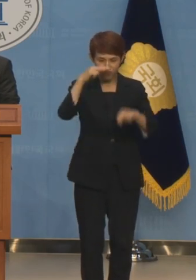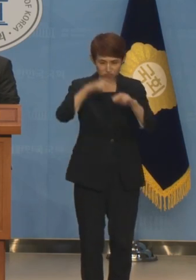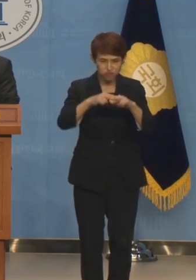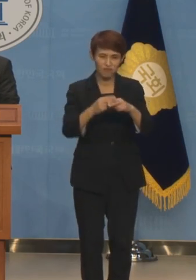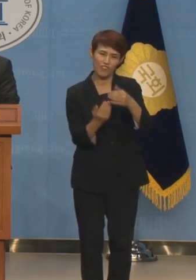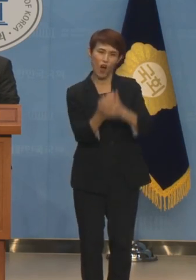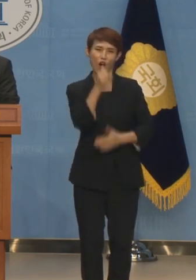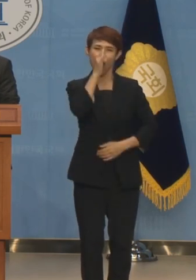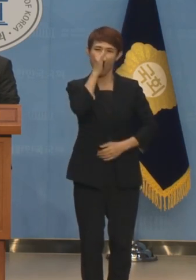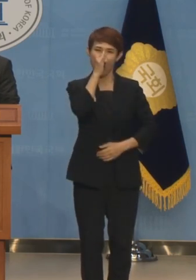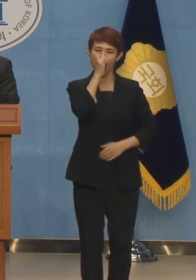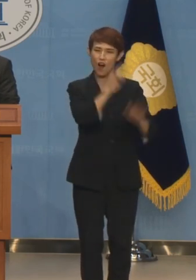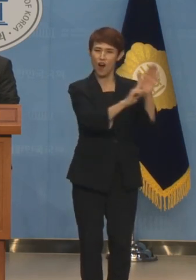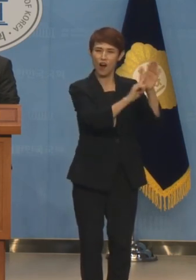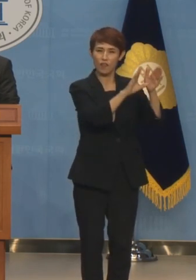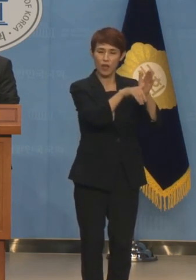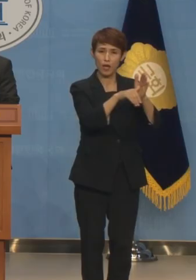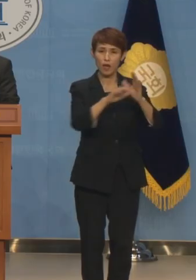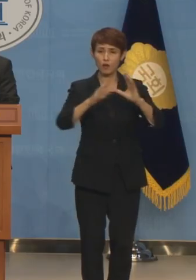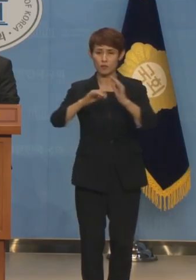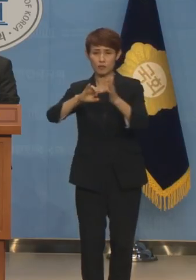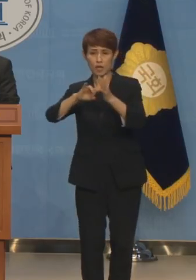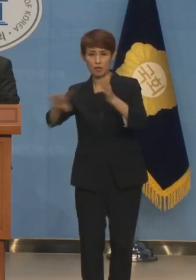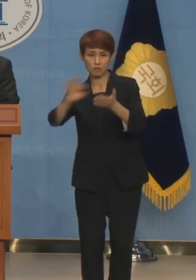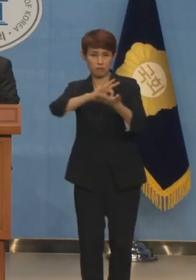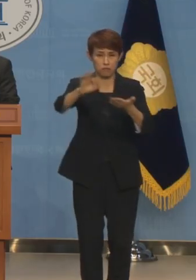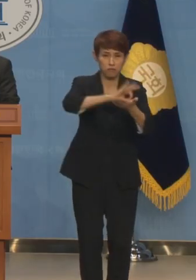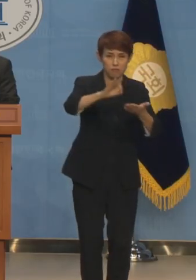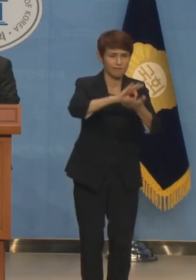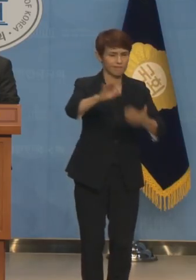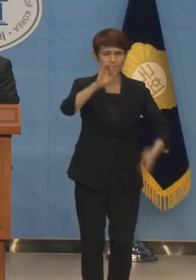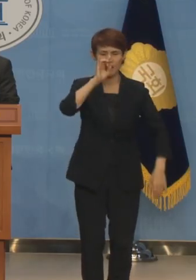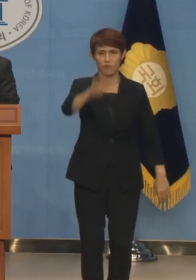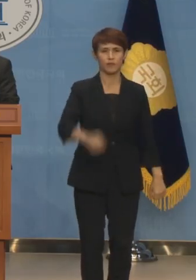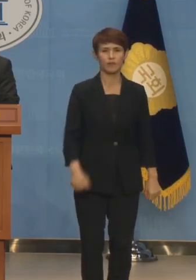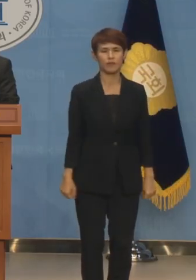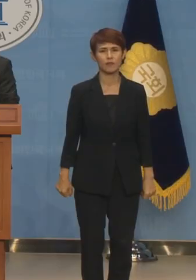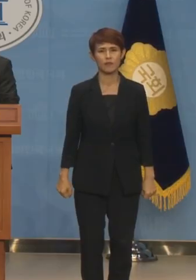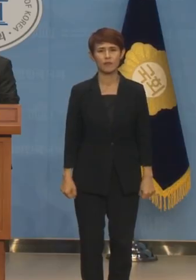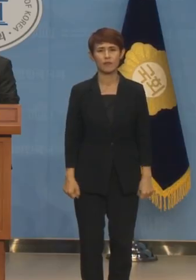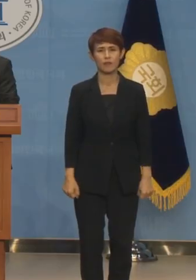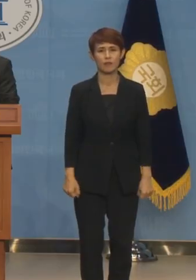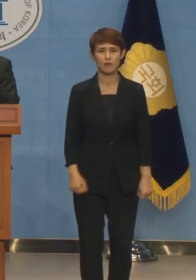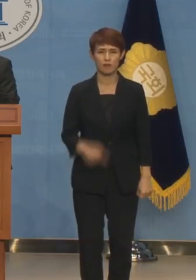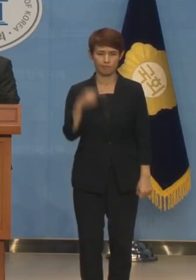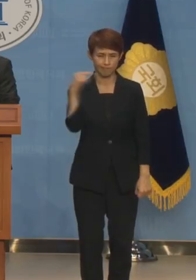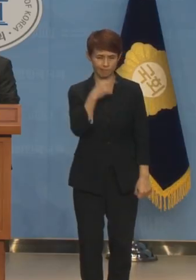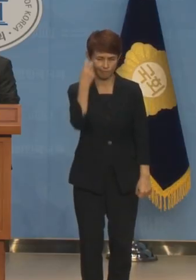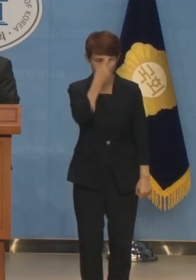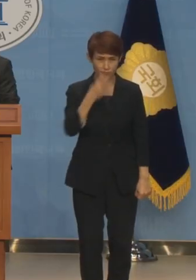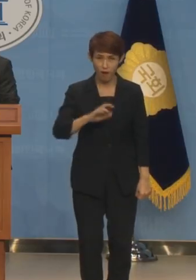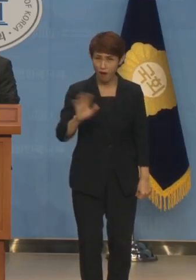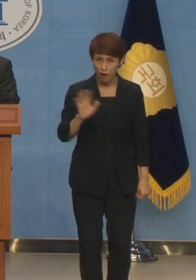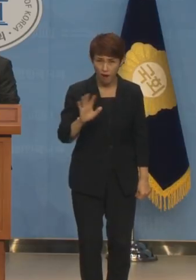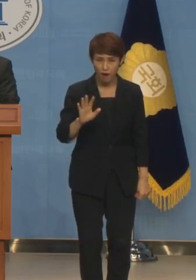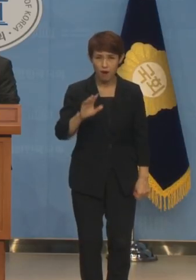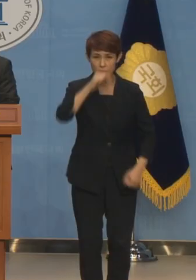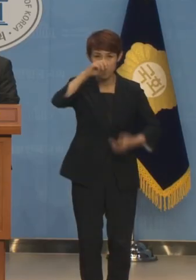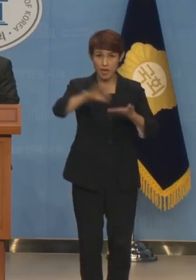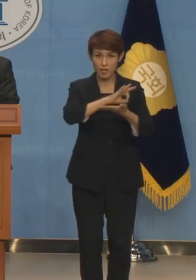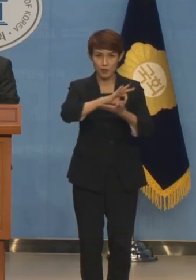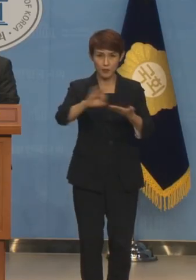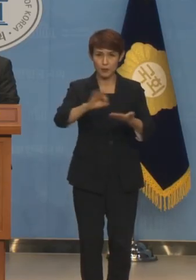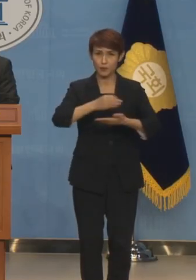비화하는 사업에 국민의 혈세를 무턱대고 쏟아부을 수는 없습니다. 철저한 검증 없이 예산은